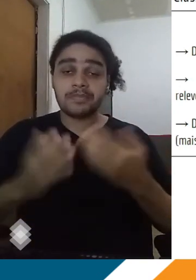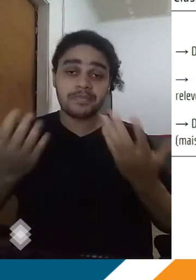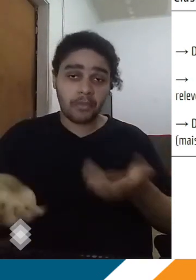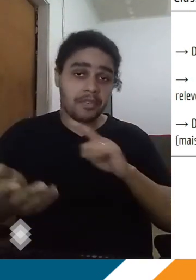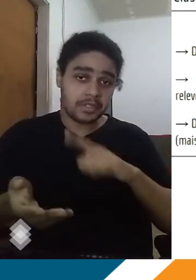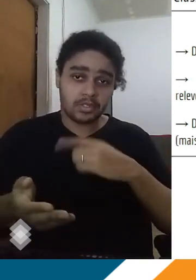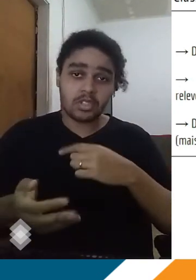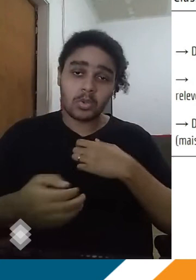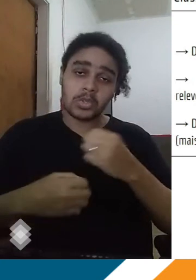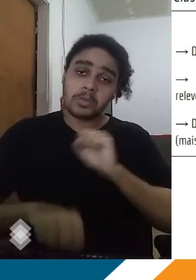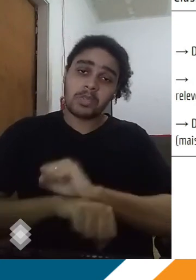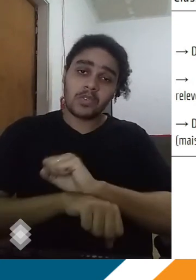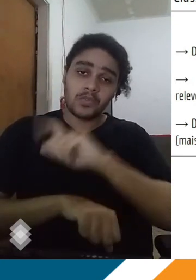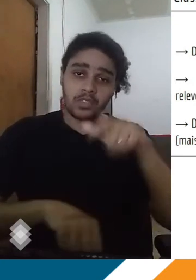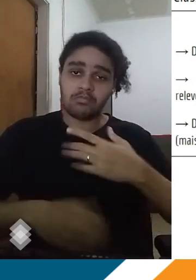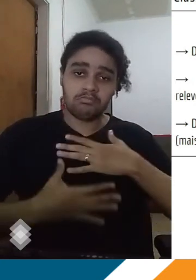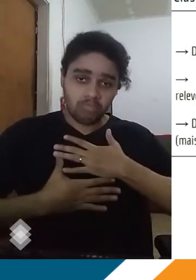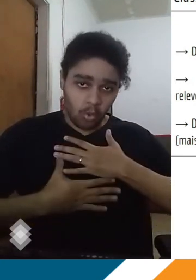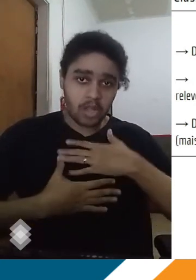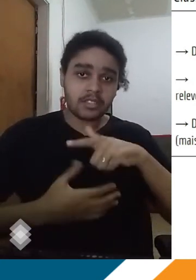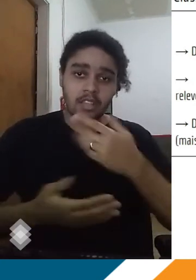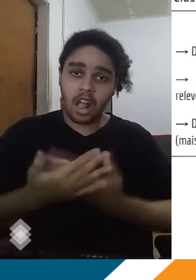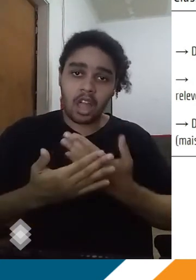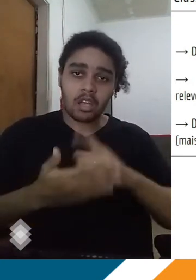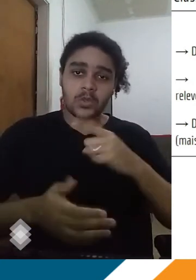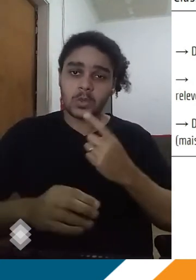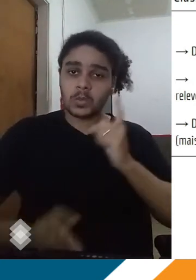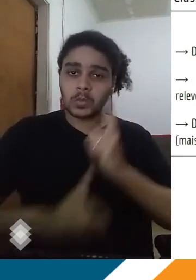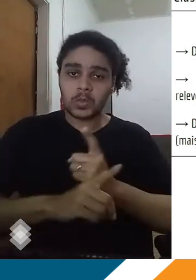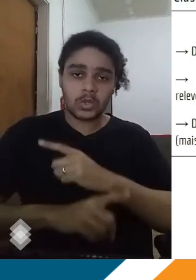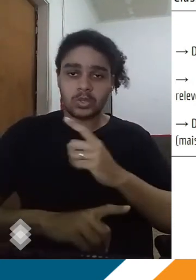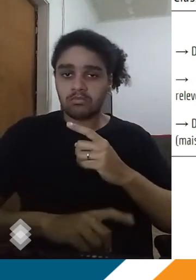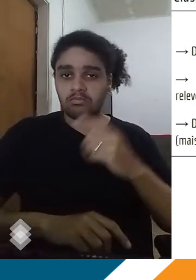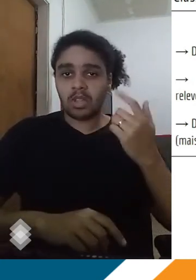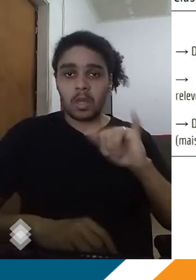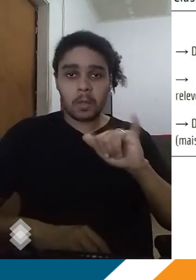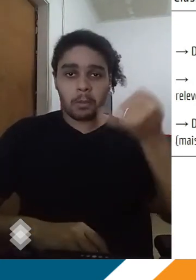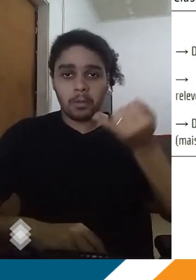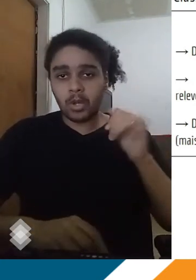todo. Bom, gente, é isso. Espero que vocês tenham gostado dessa aula. A gente se encontra numa